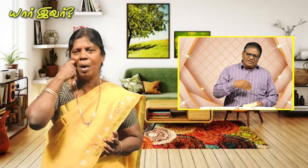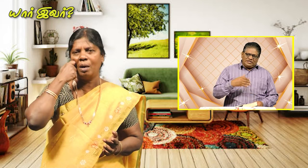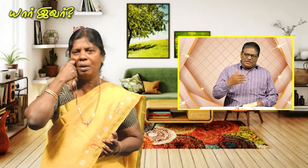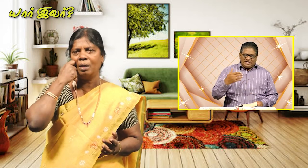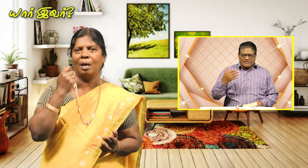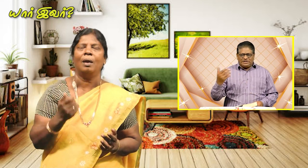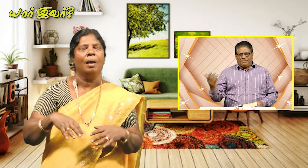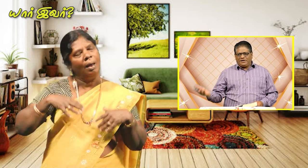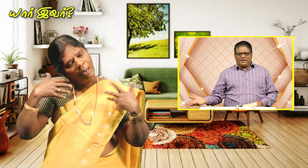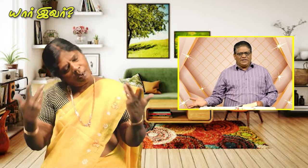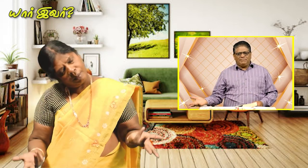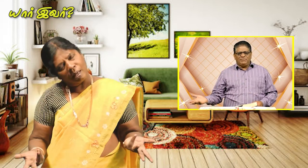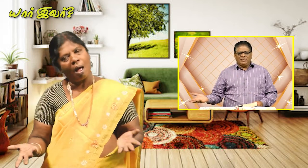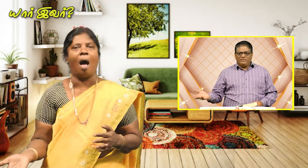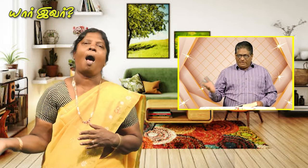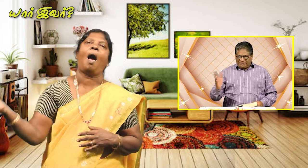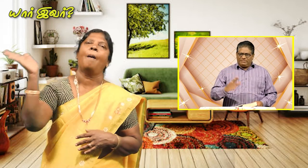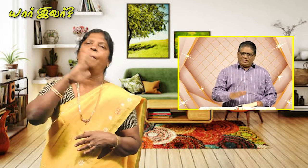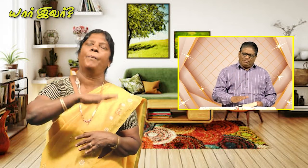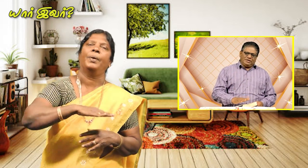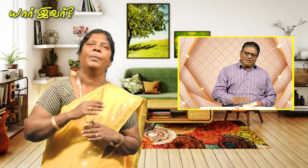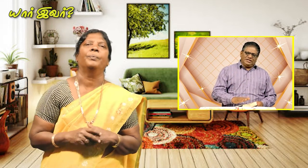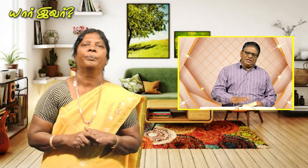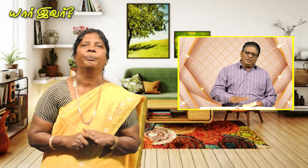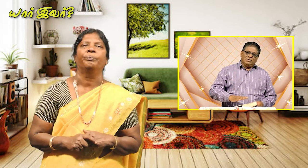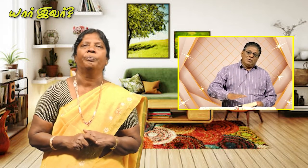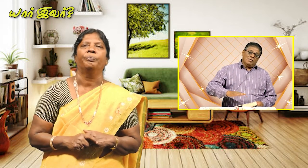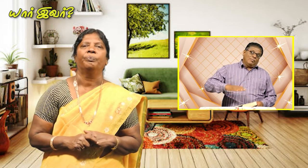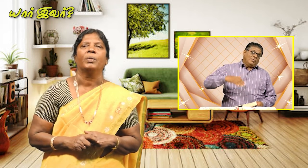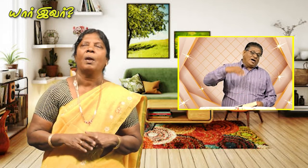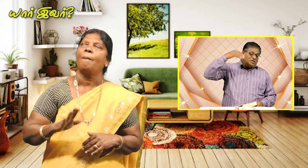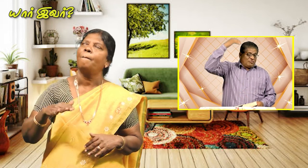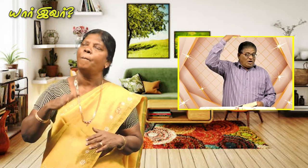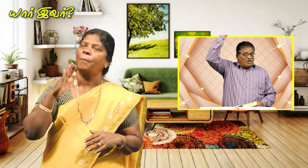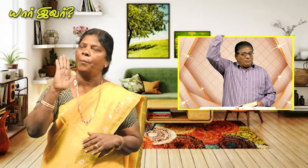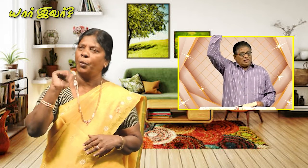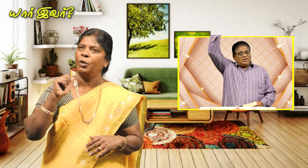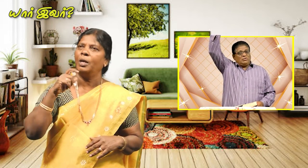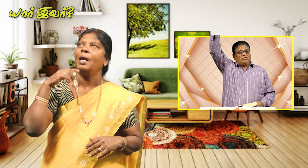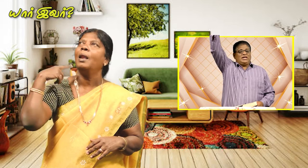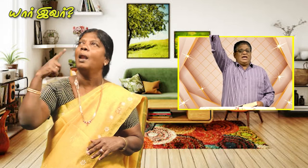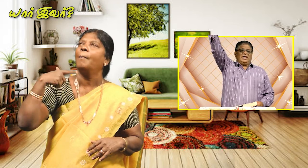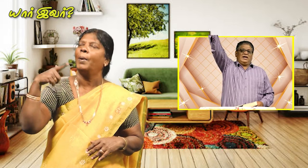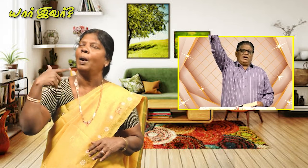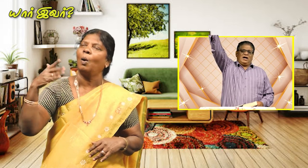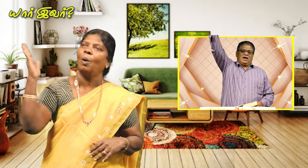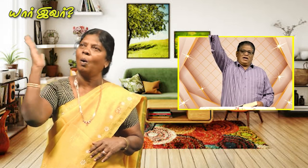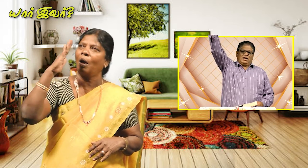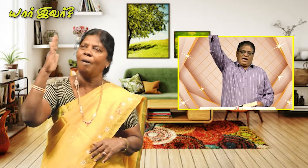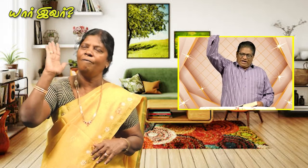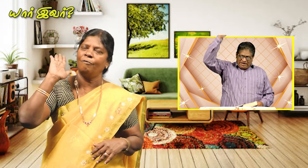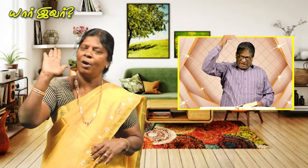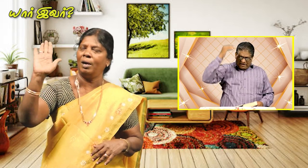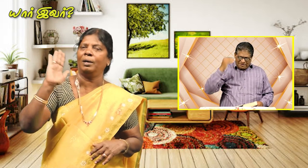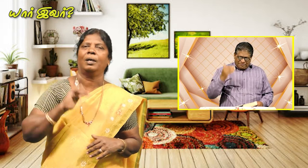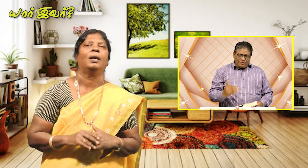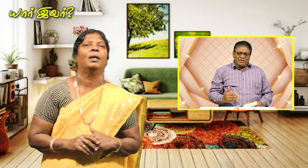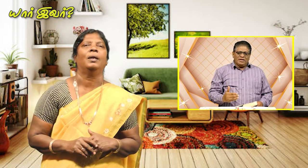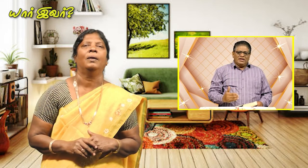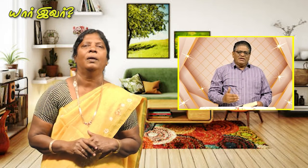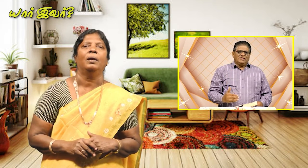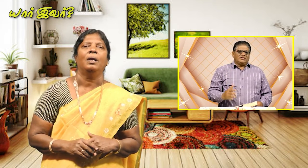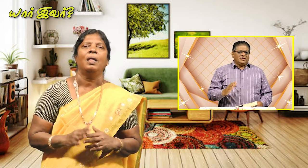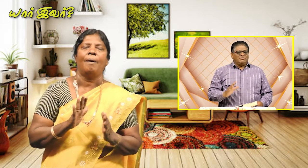மனிதன் நீத்த பிறகு, விட்டுவிட்ட பிறகு மறுவாழ்வுக்கு உரிய